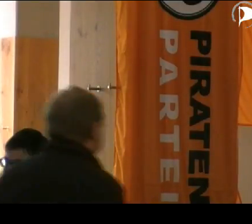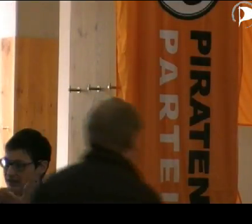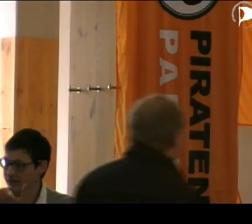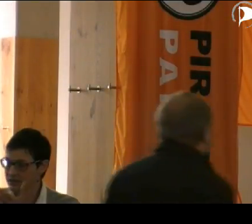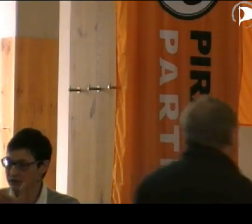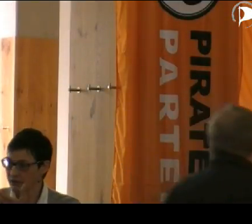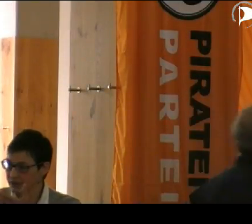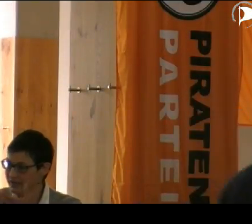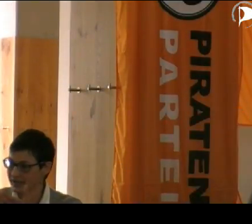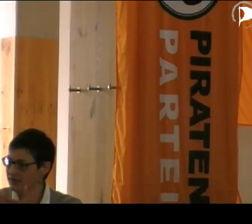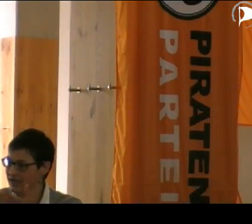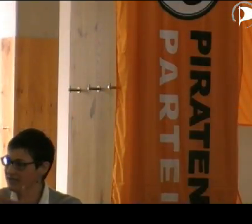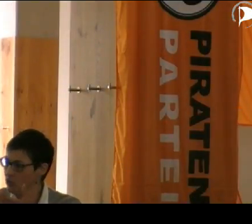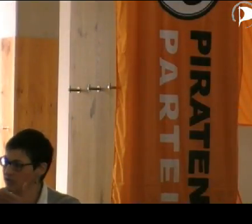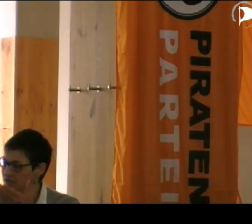und